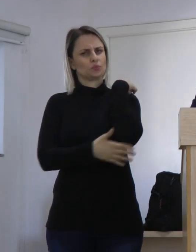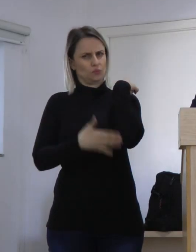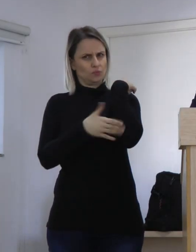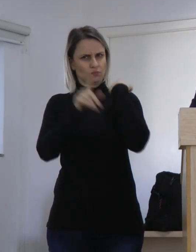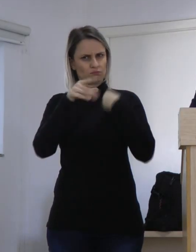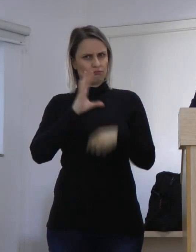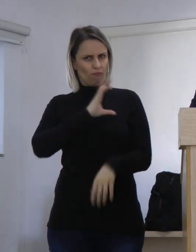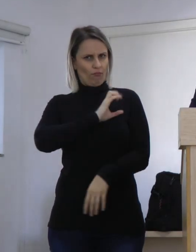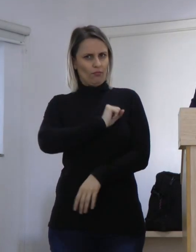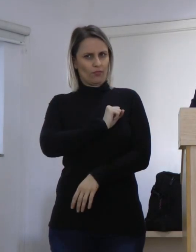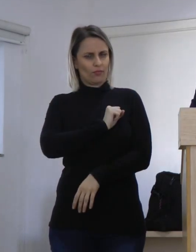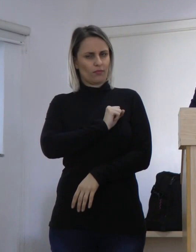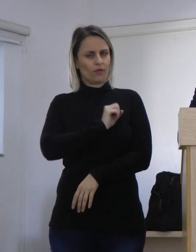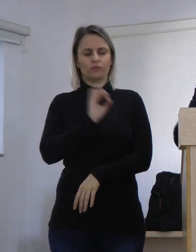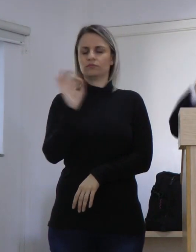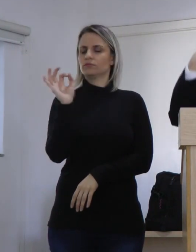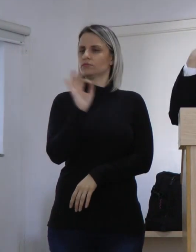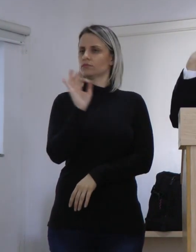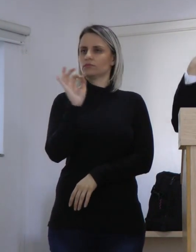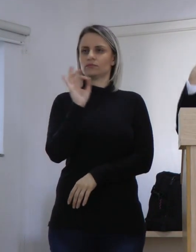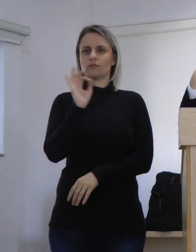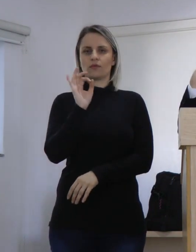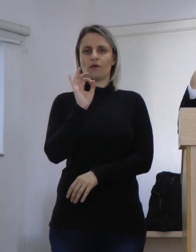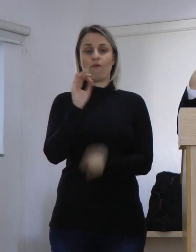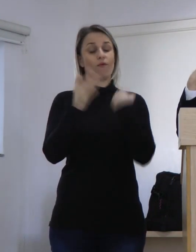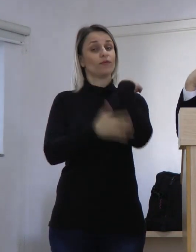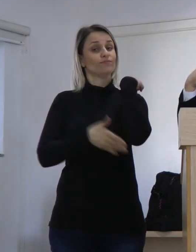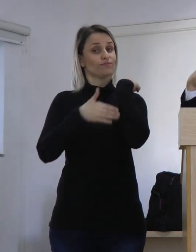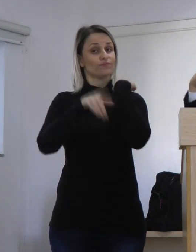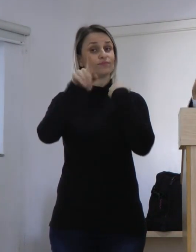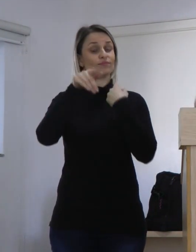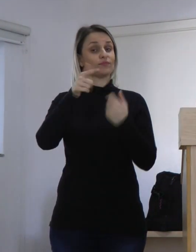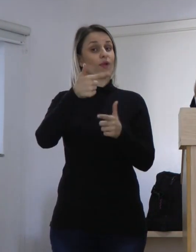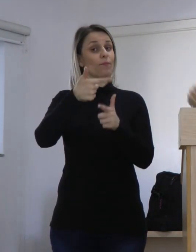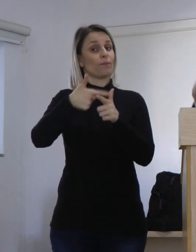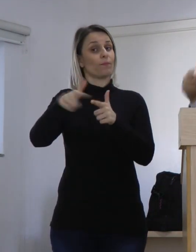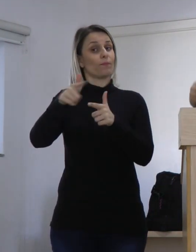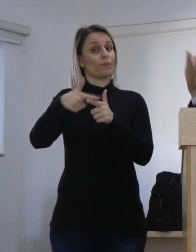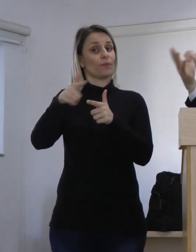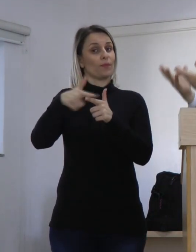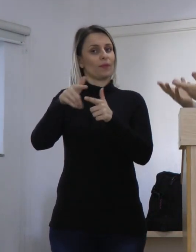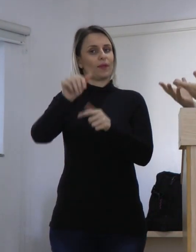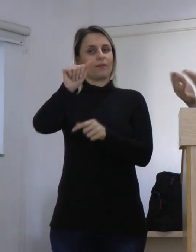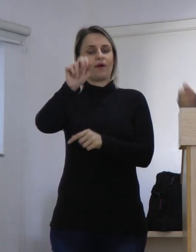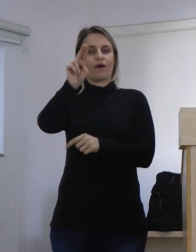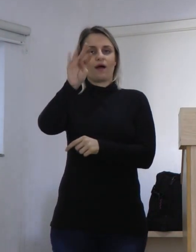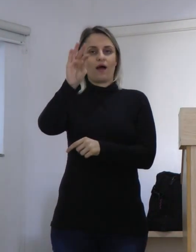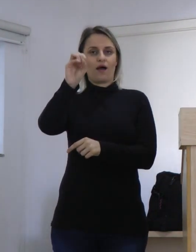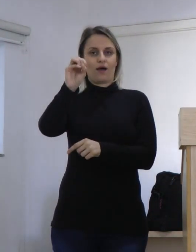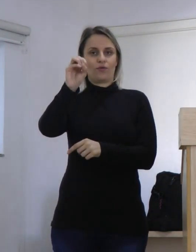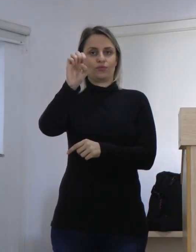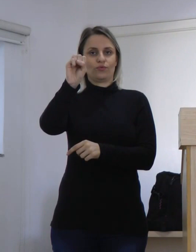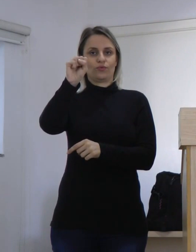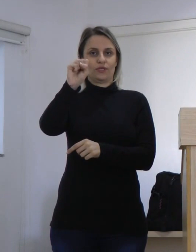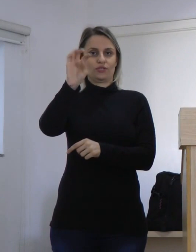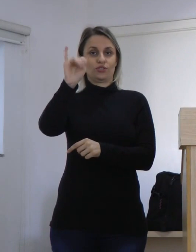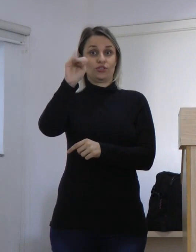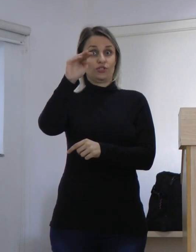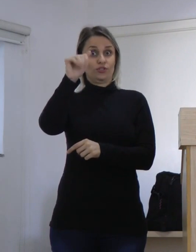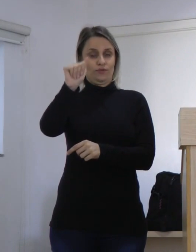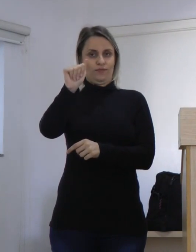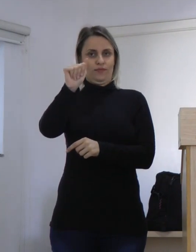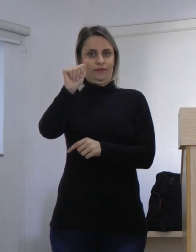Não. Ciúme é problema de autoestima e a gente tem medo de perder o ente querido.